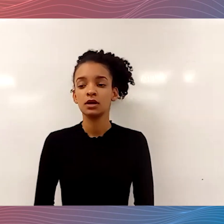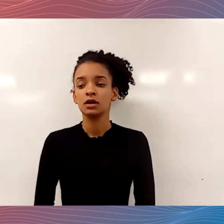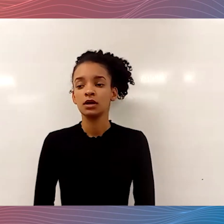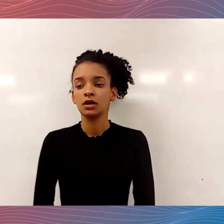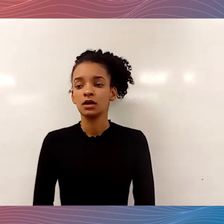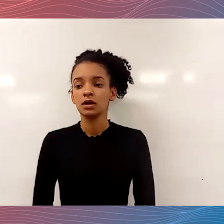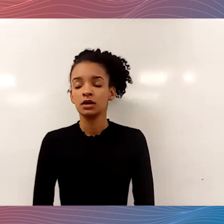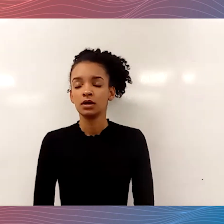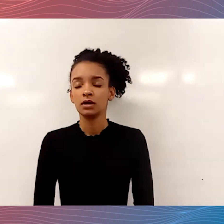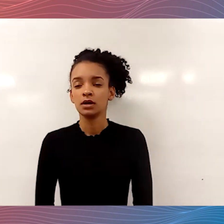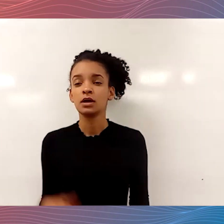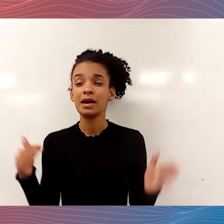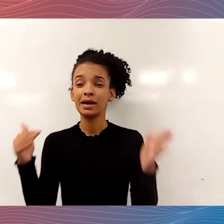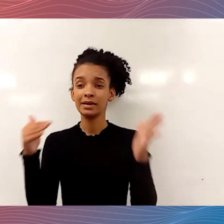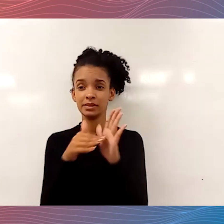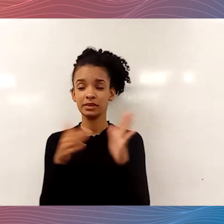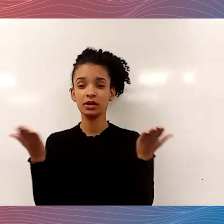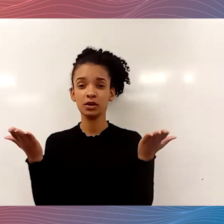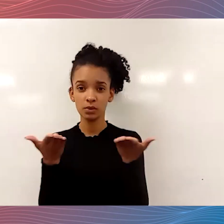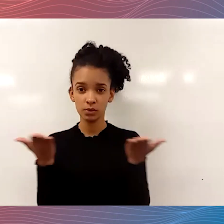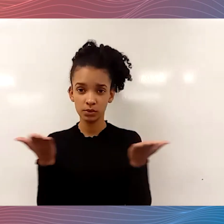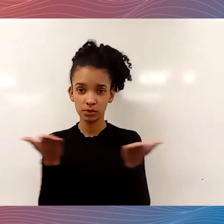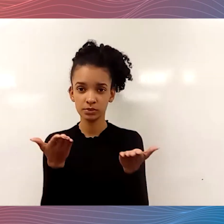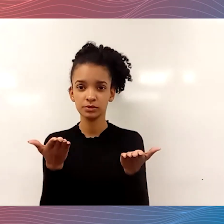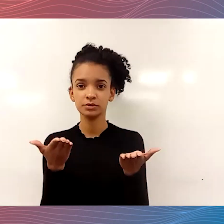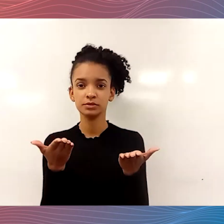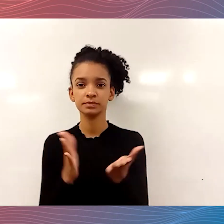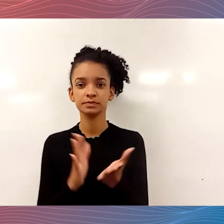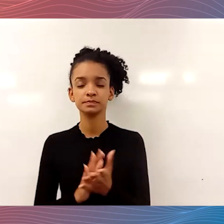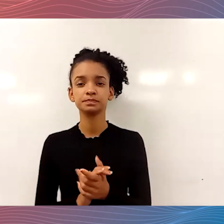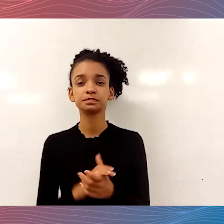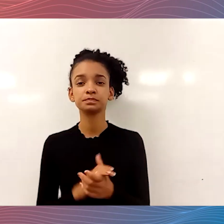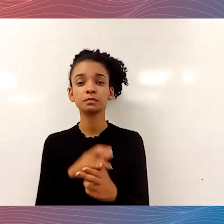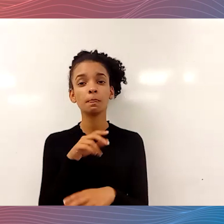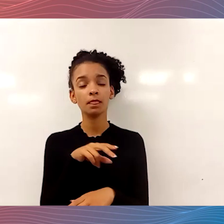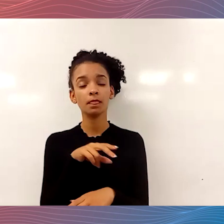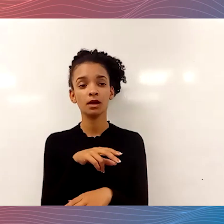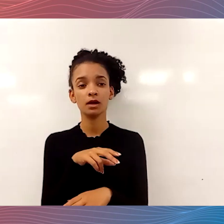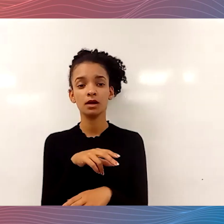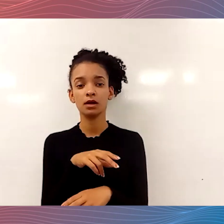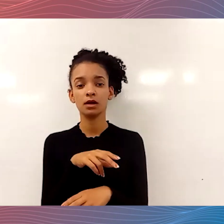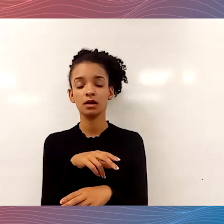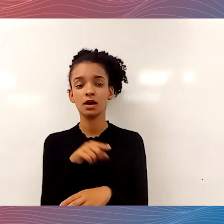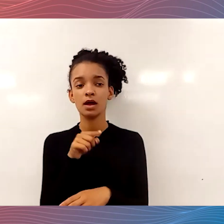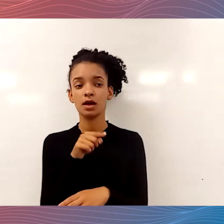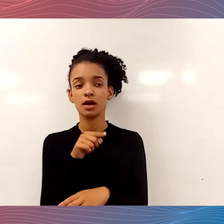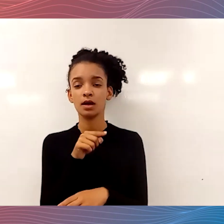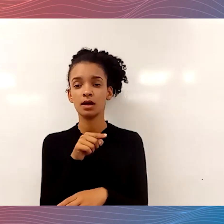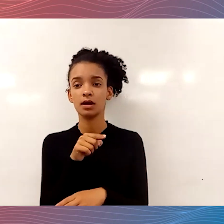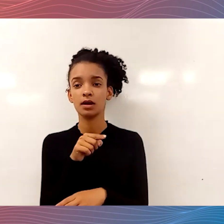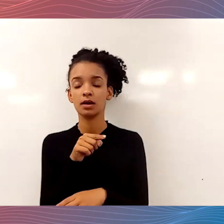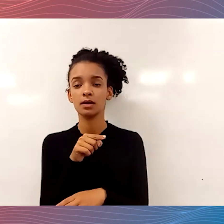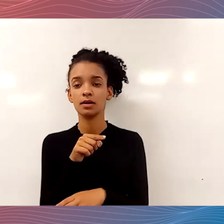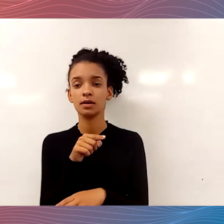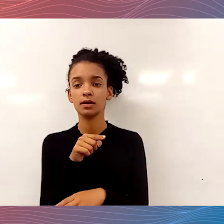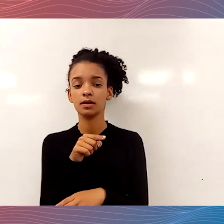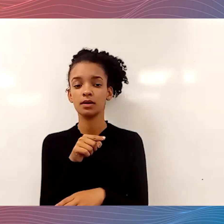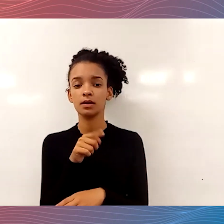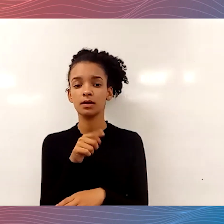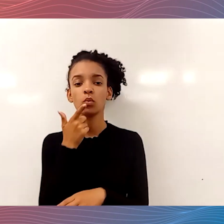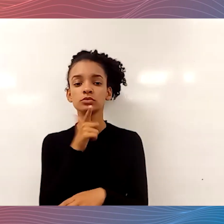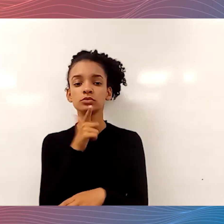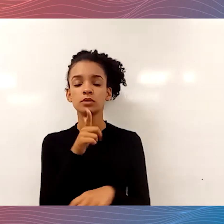Desde universidade, os times universitários. Aí foi contratado pelo Chicago Bulls.